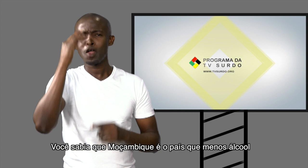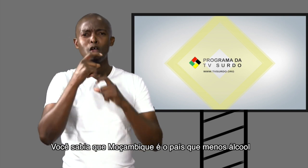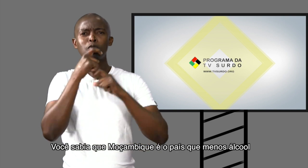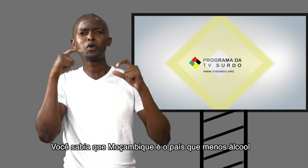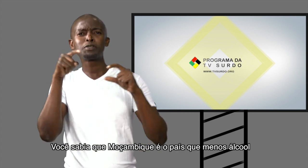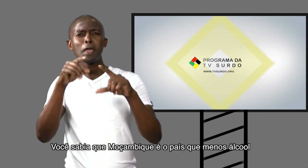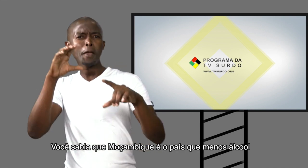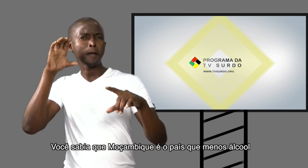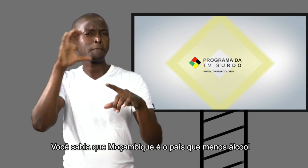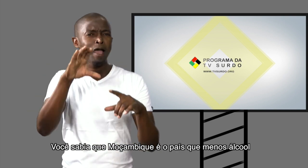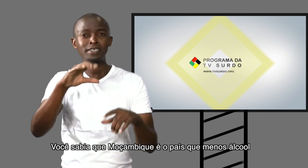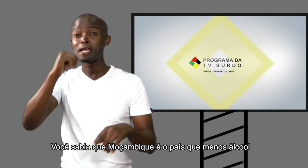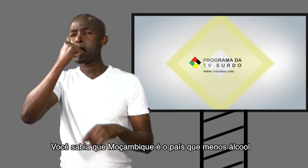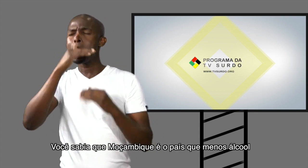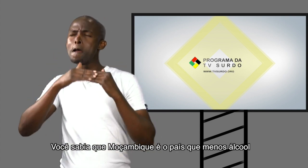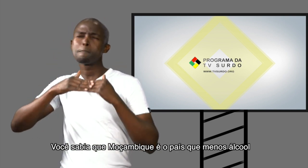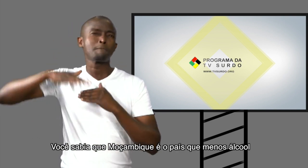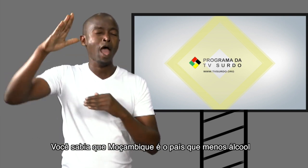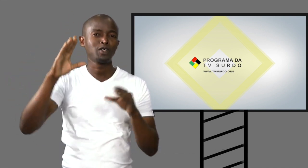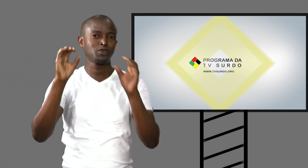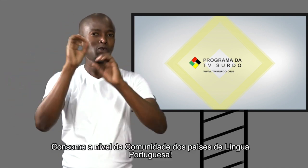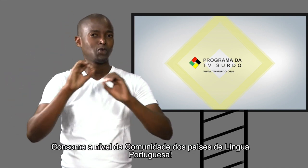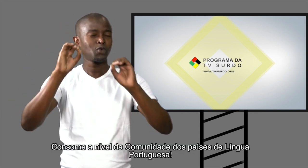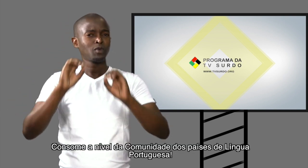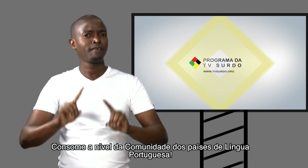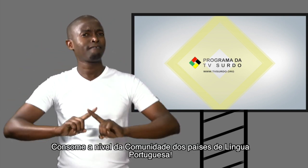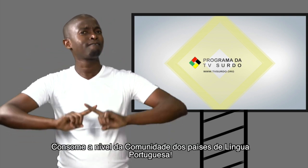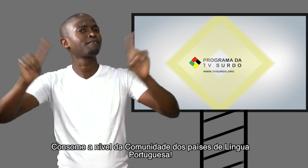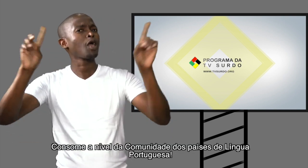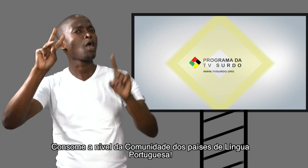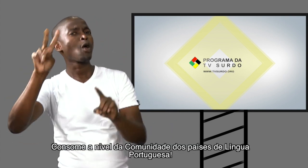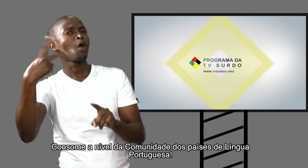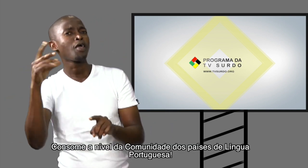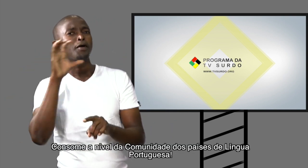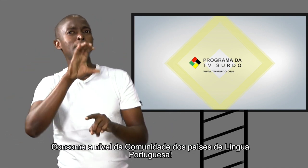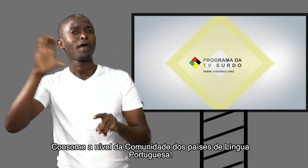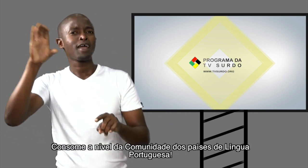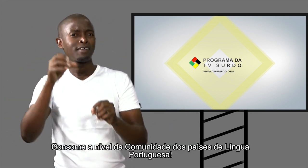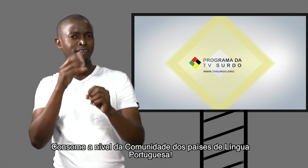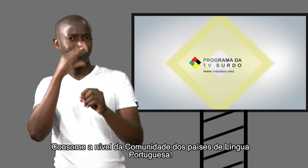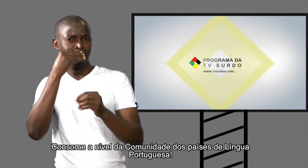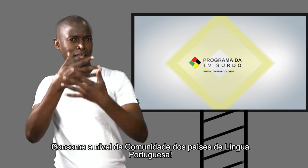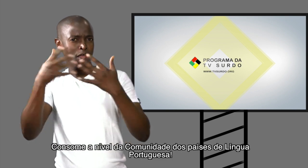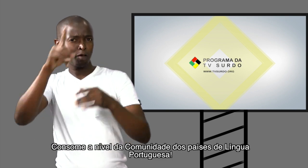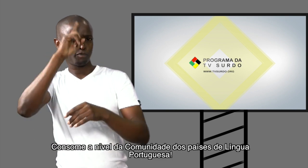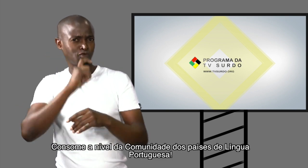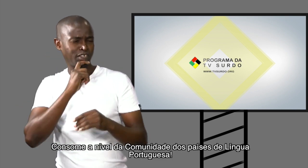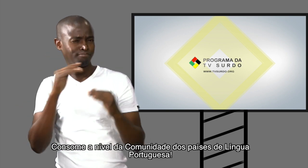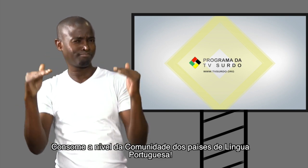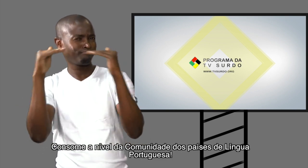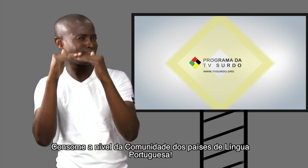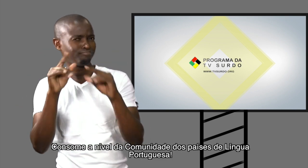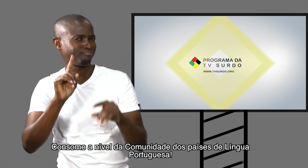Você sabia que em Sambique é o país que menos álcool consome na comunidade dos países de língua portuguesa?